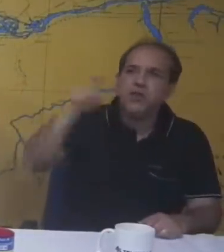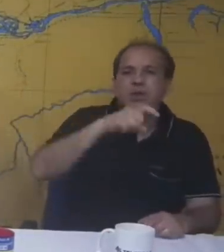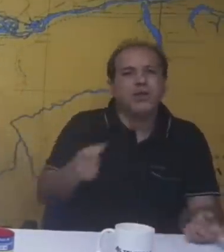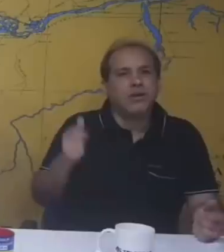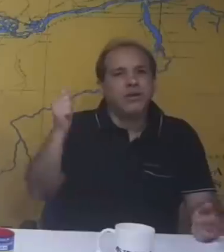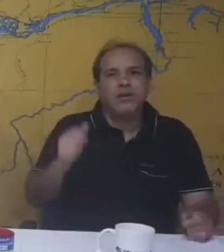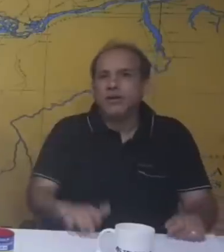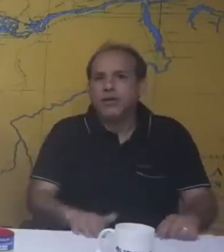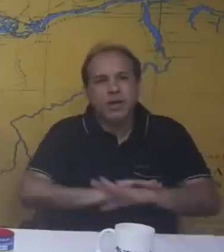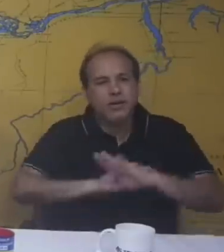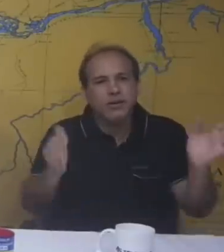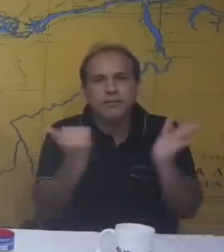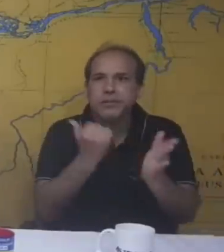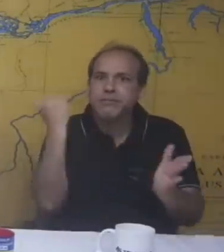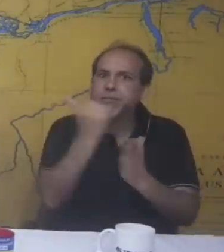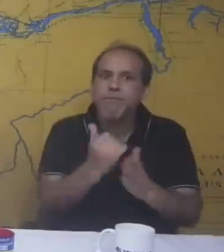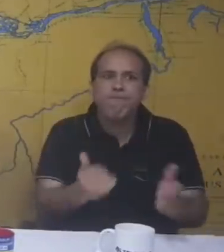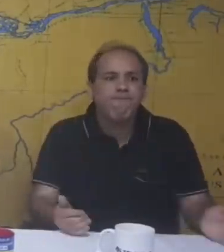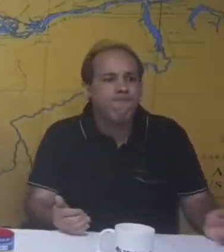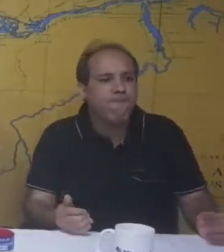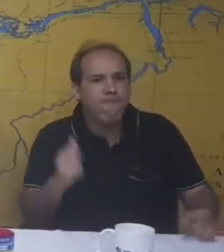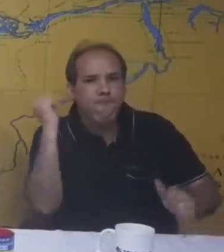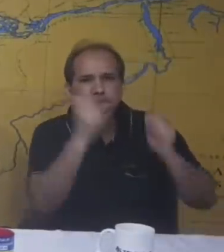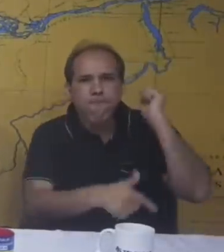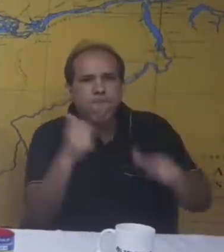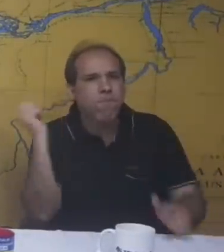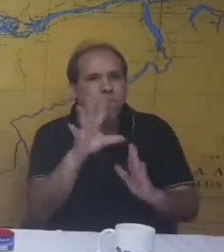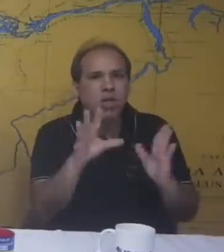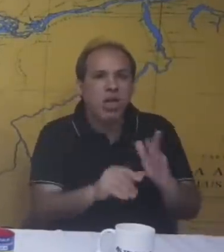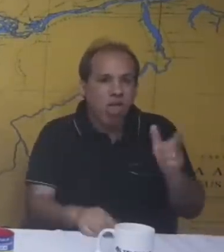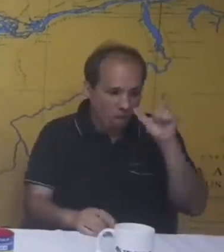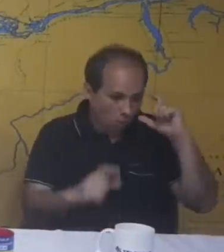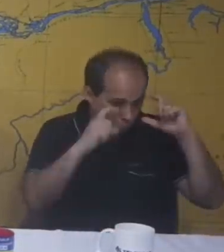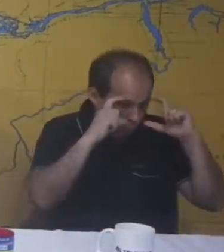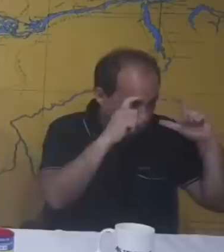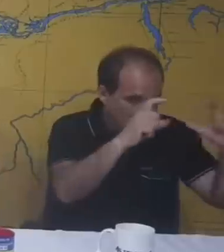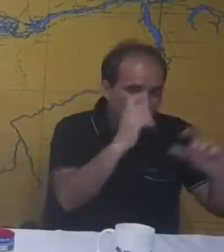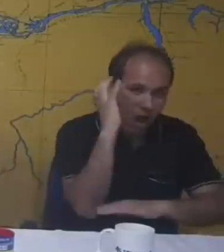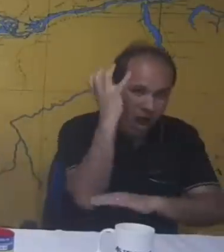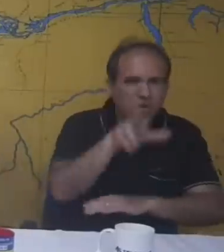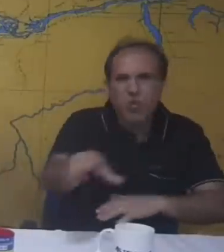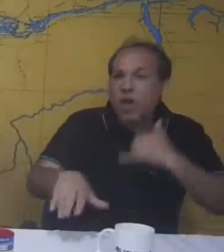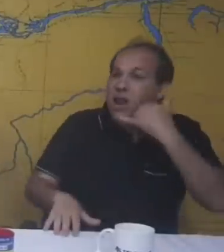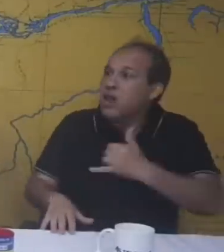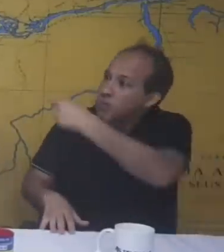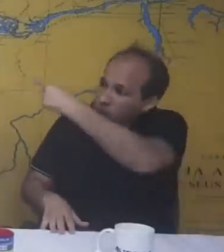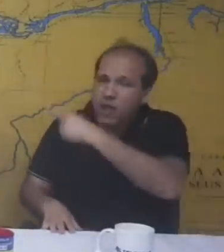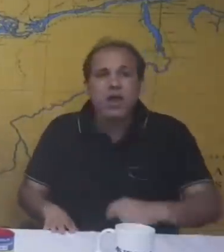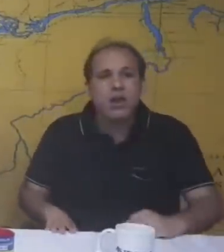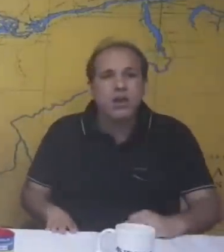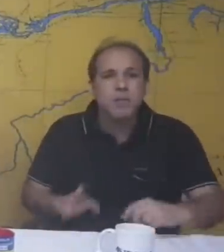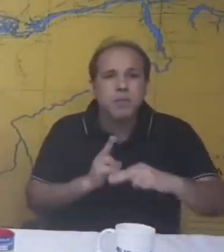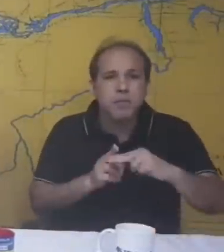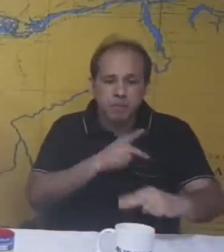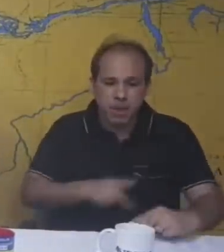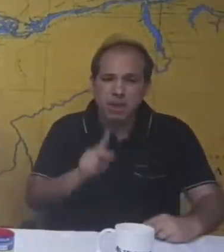Amazônia. Uma mentira deslavada. Que estão de olho, não é em árvore, não. Se tivesse de olho em árvore, ia ligar para o Pedro agora: Pedrão, você vai